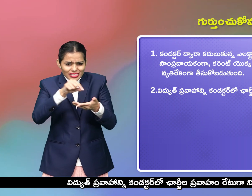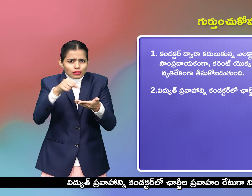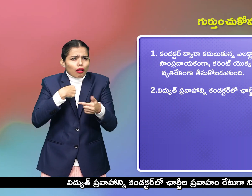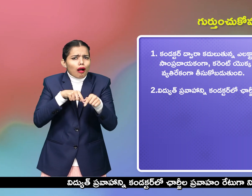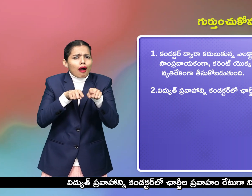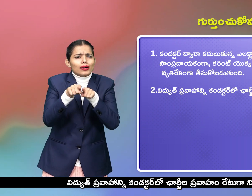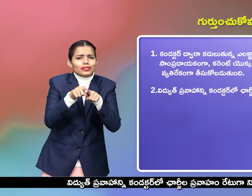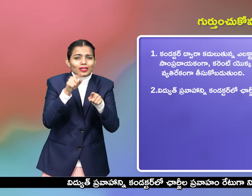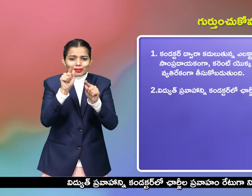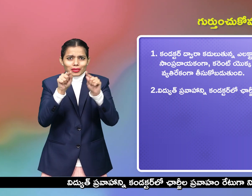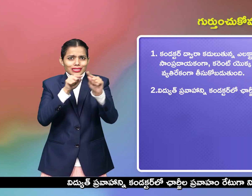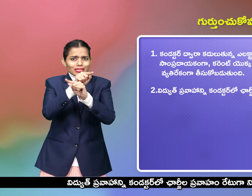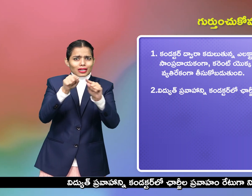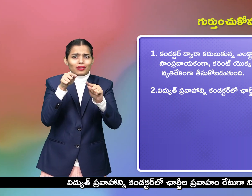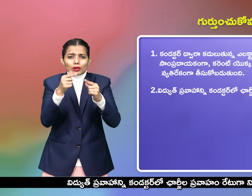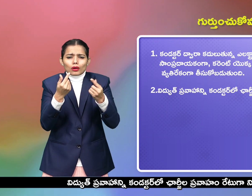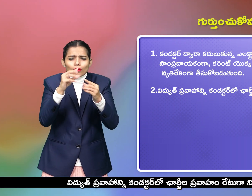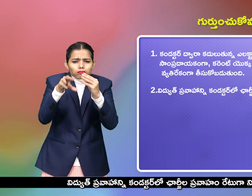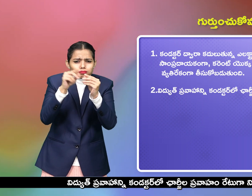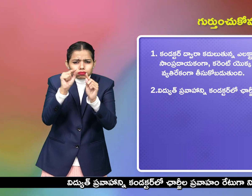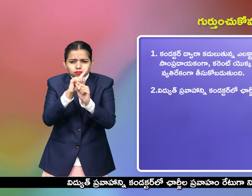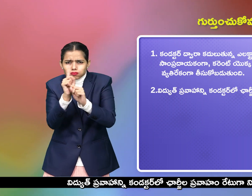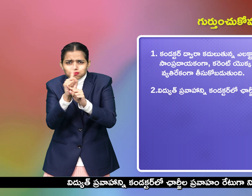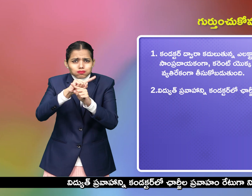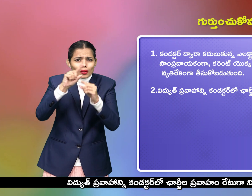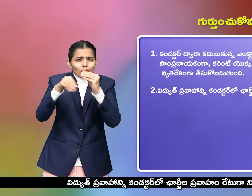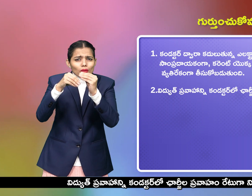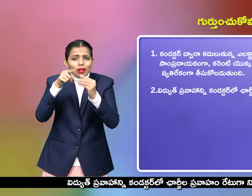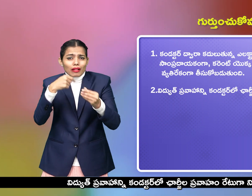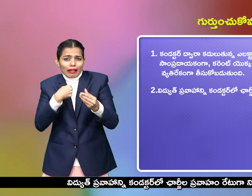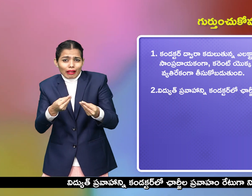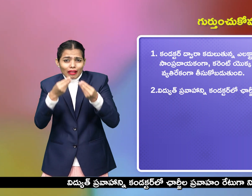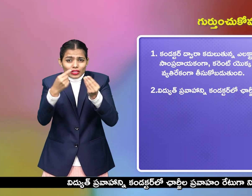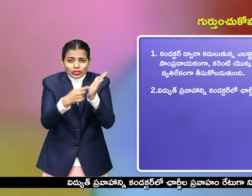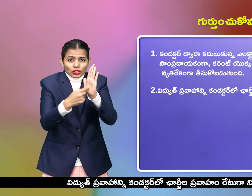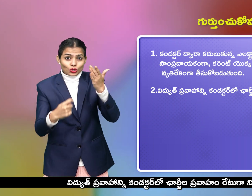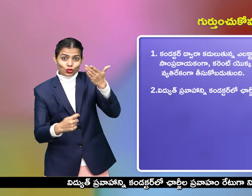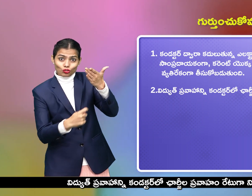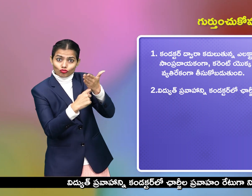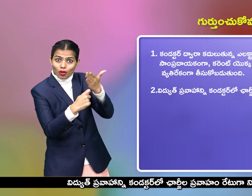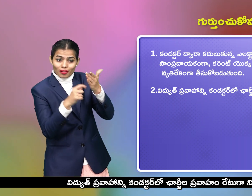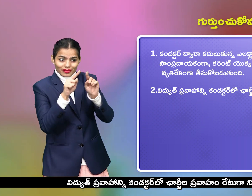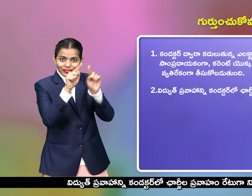విద్యుత్ ప్రవాహాన్ని కండక్టర్లో ఛార్జీల ప్రవాహం రేటుగా నిర్వచించారు.